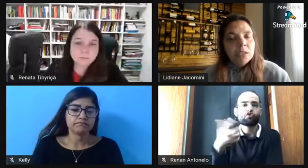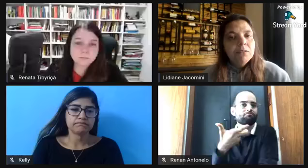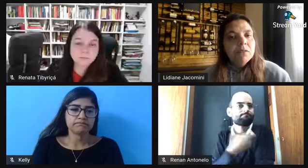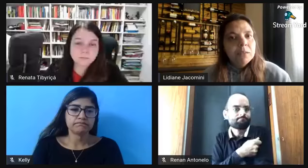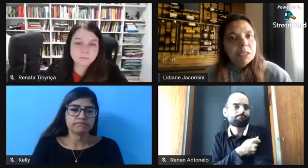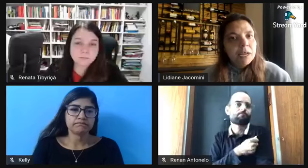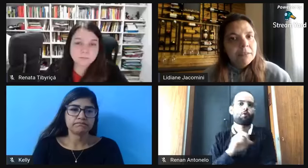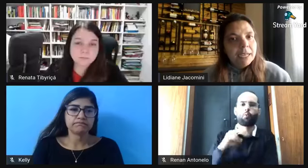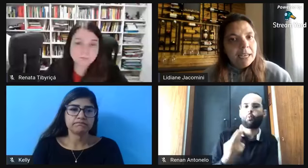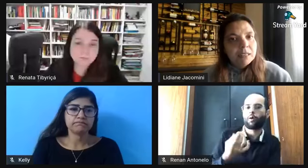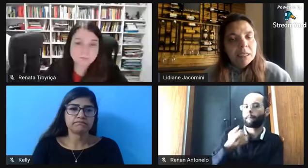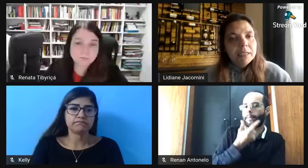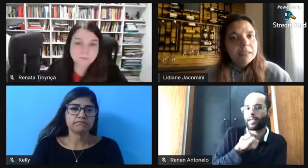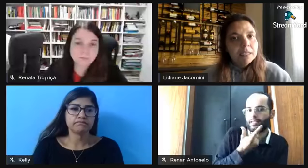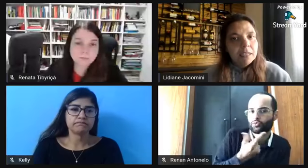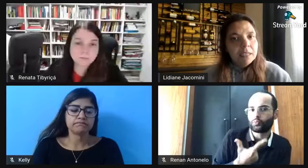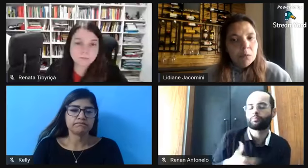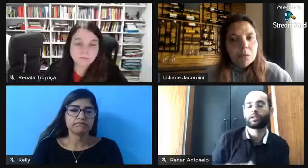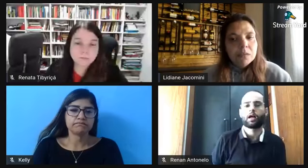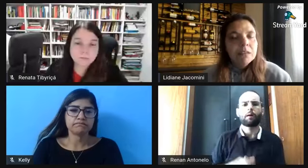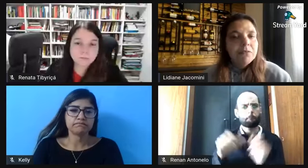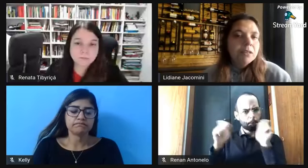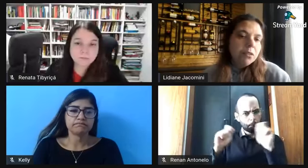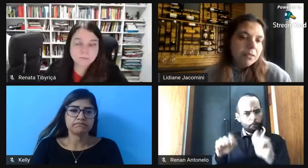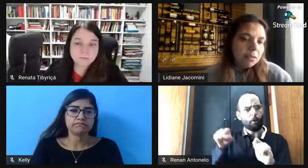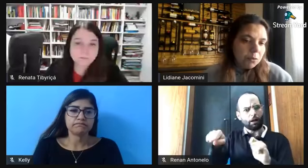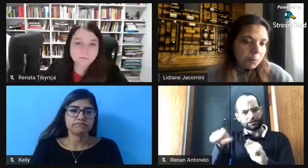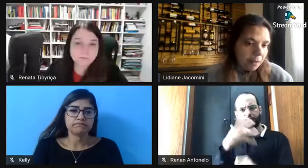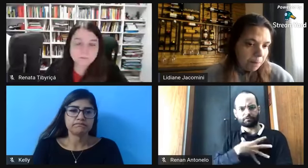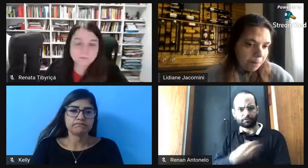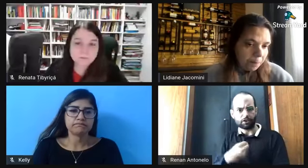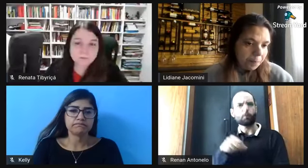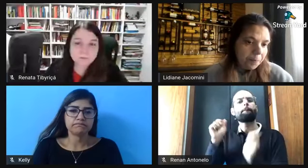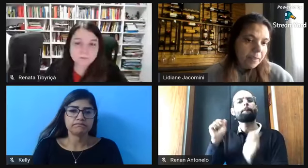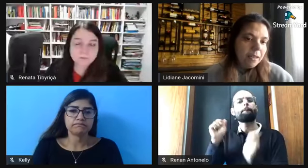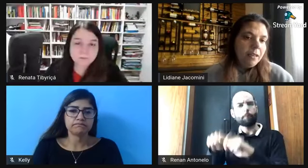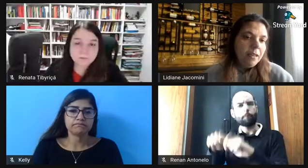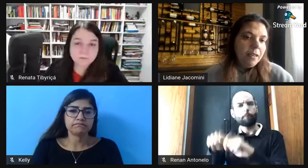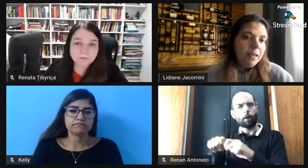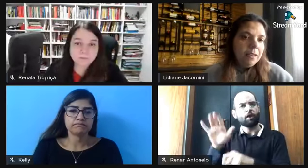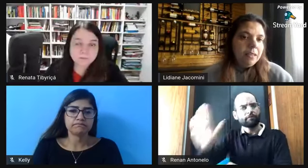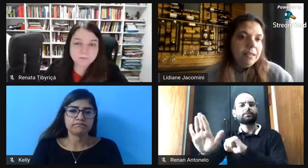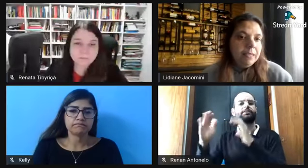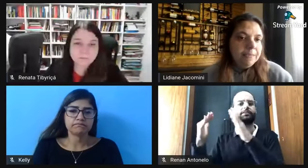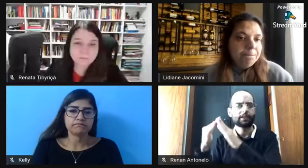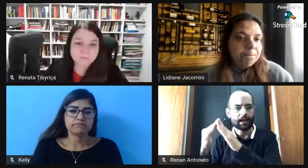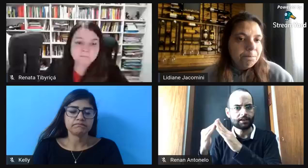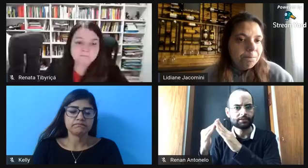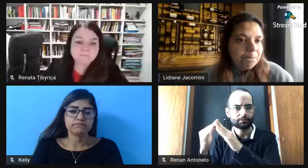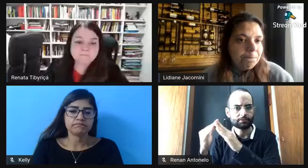tem o direito de ser medicado em casa, uma criança que não consegue ficar sozinha no hospital.